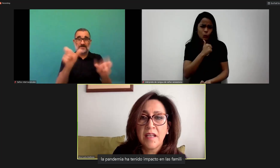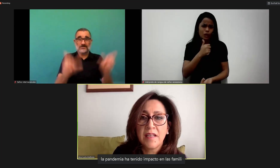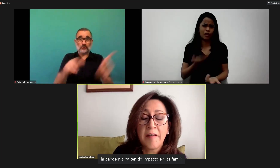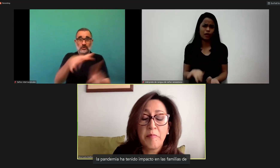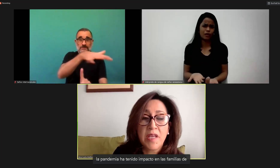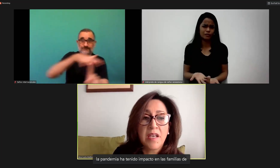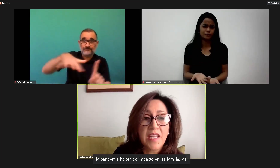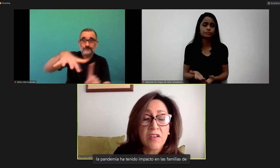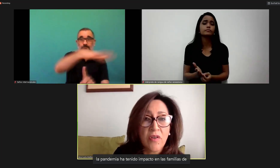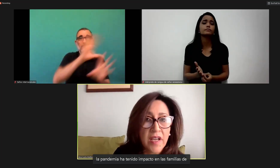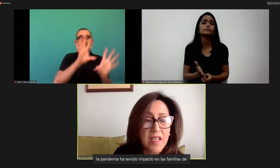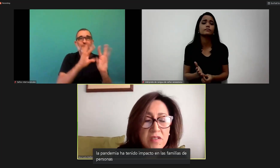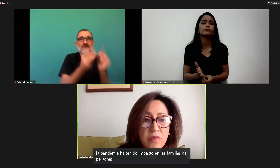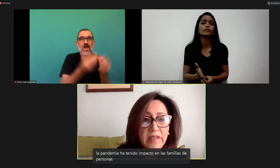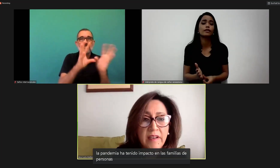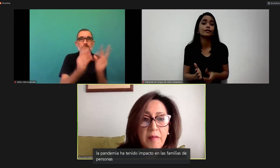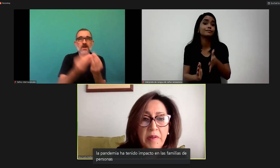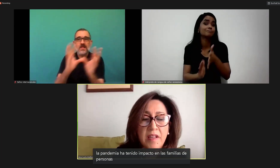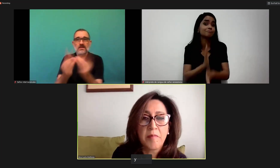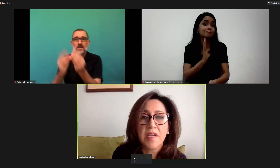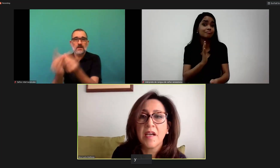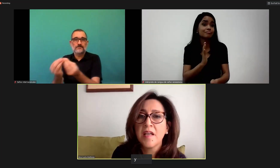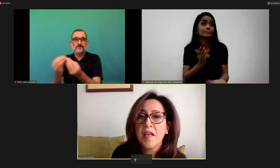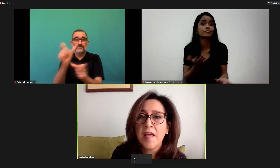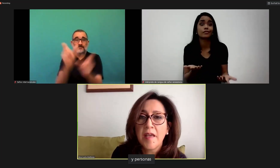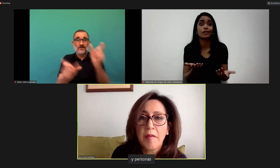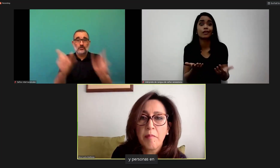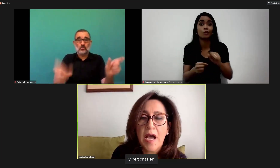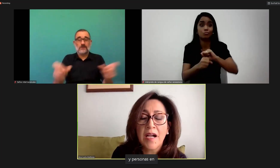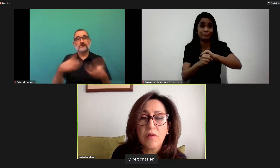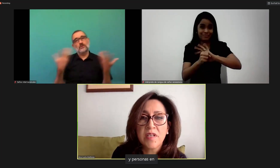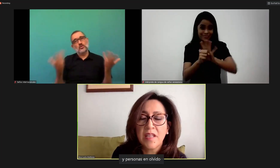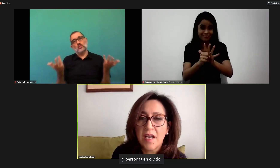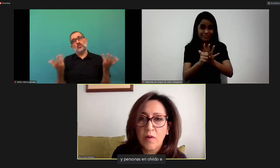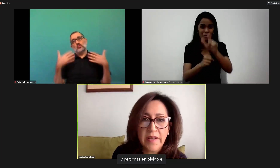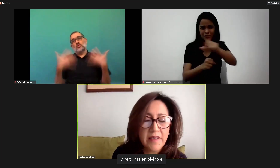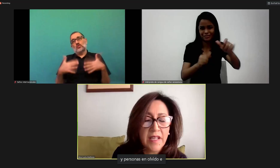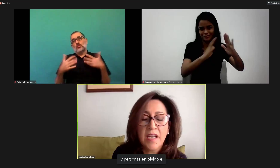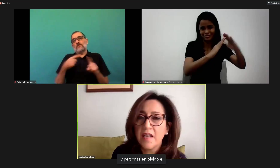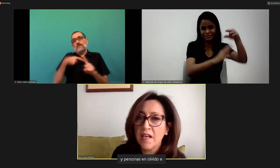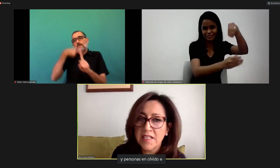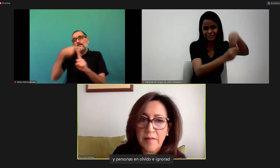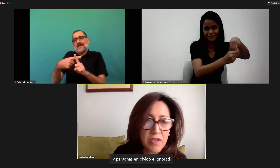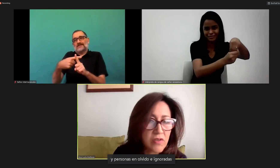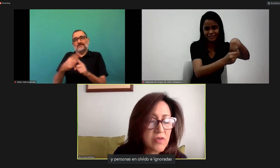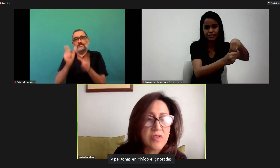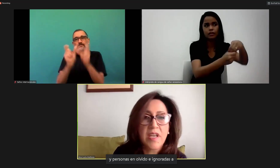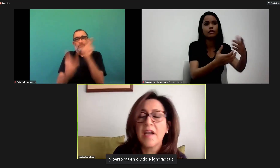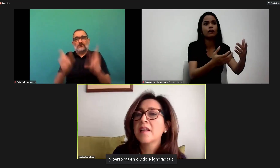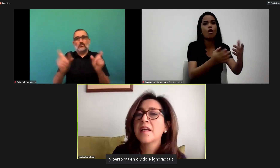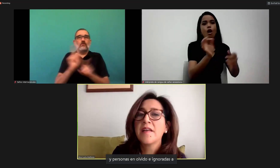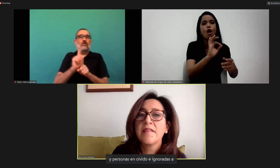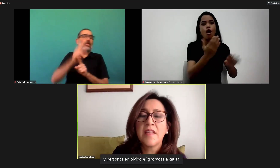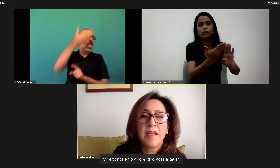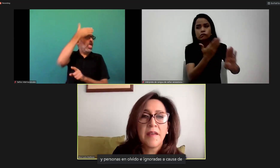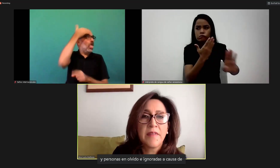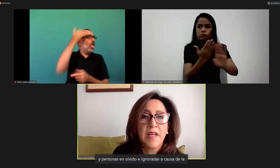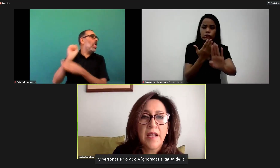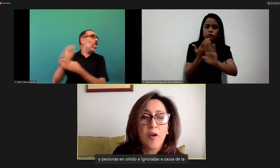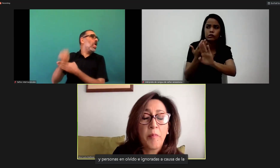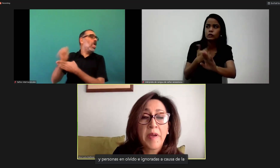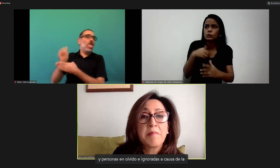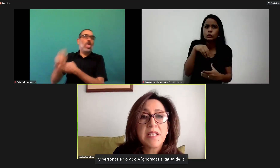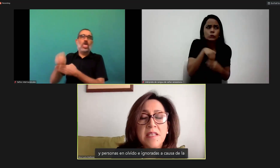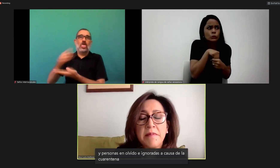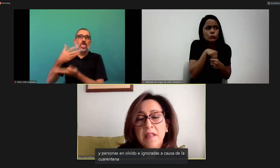encuentran también ignoradas durante la pandemia, a causa de la cuarentena, del aislamiento social, de